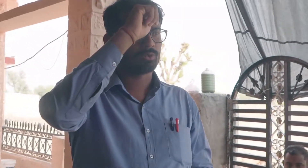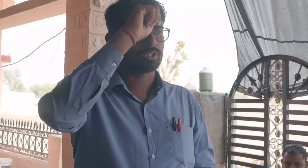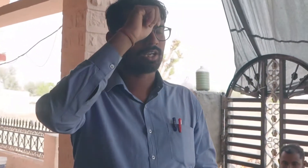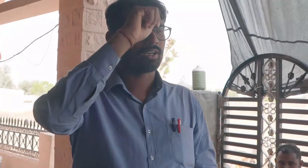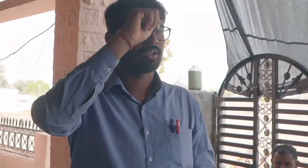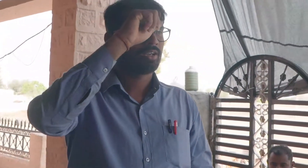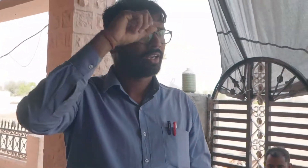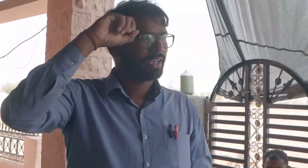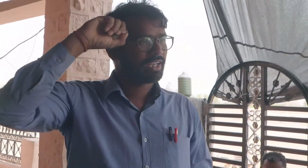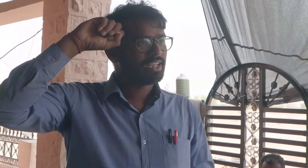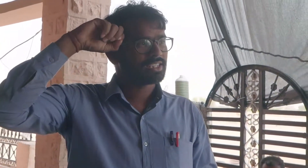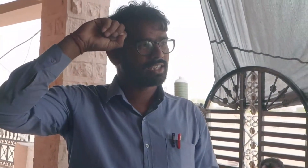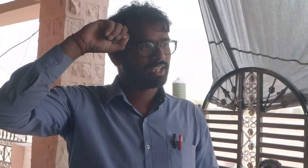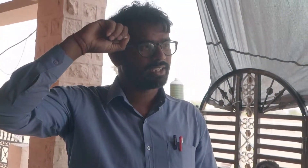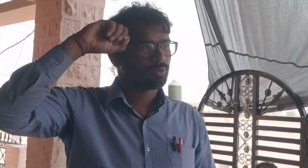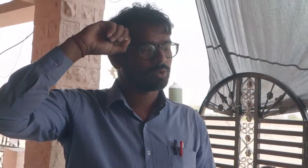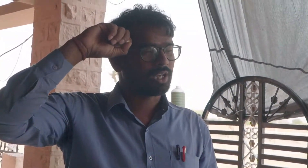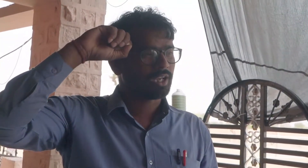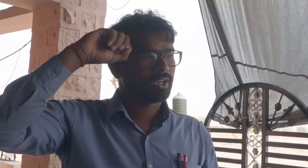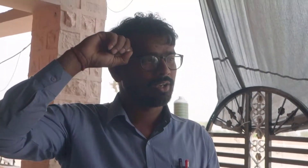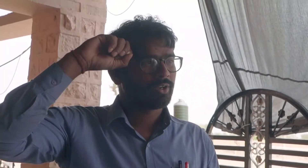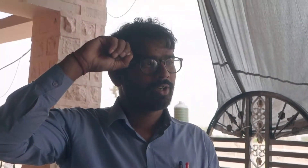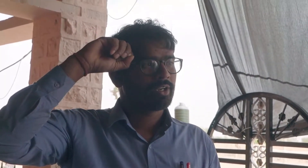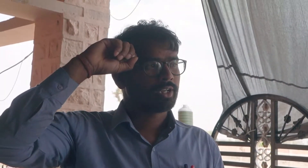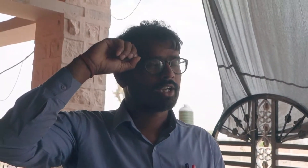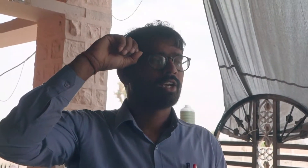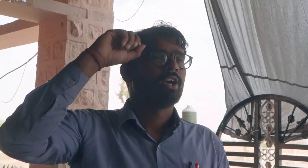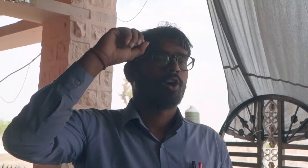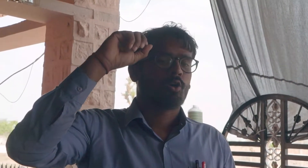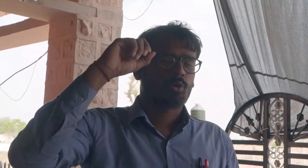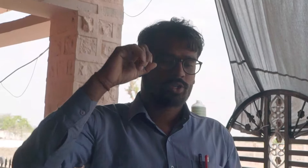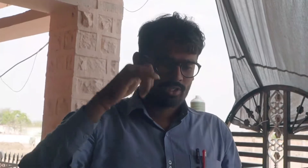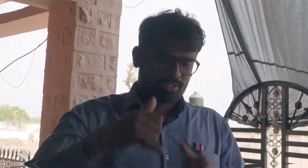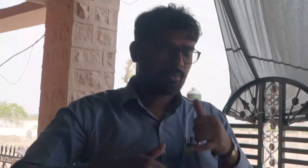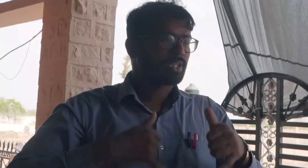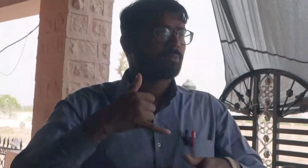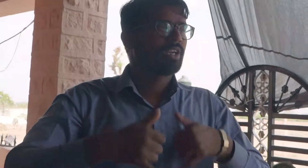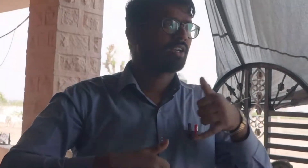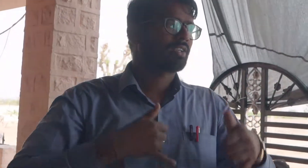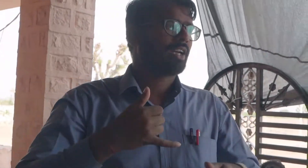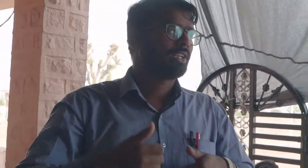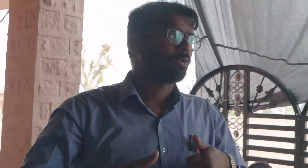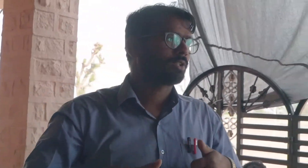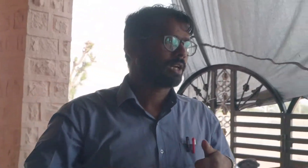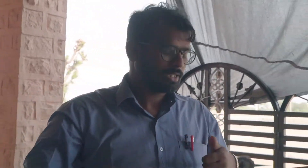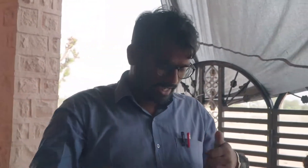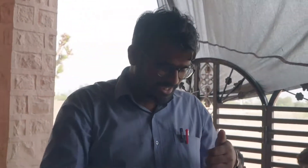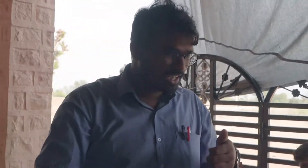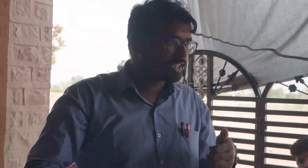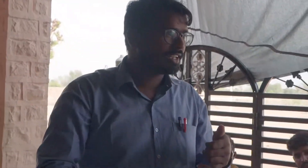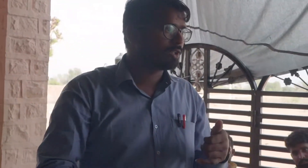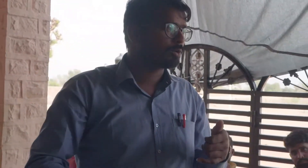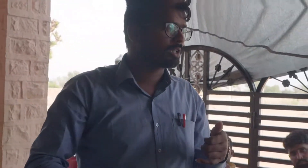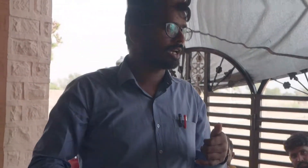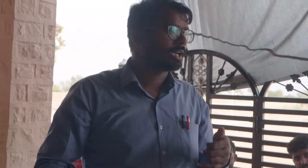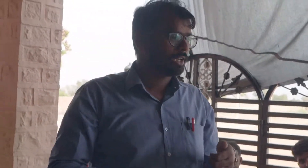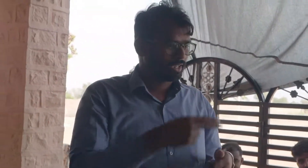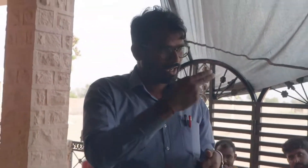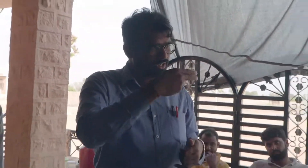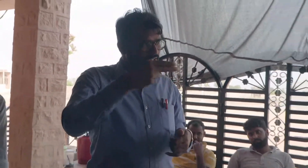होता है, इंग्लिश का साइन ये होता है, ठीक है। और सामाजिक विज्ञान का साइन ये होता है, साइंस का साइन ये होता है, ड्राइंग का